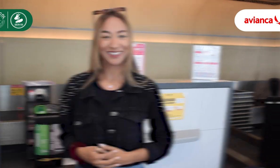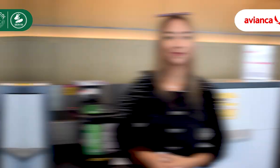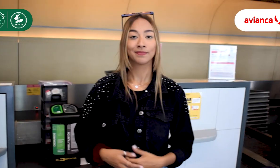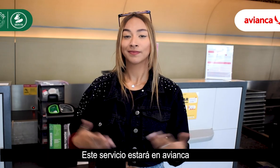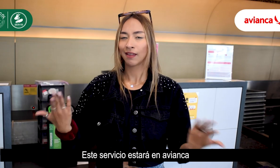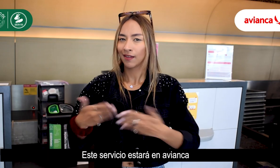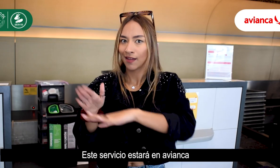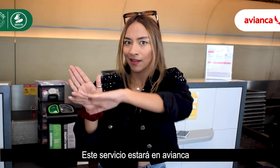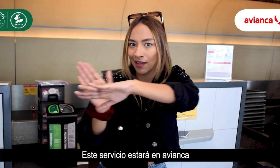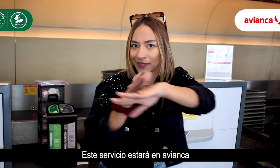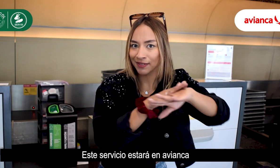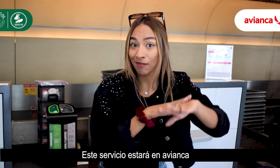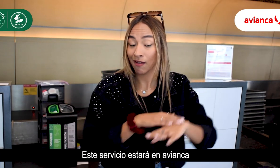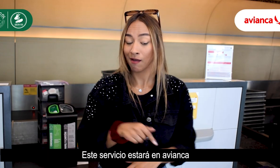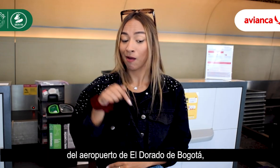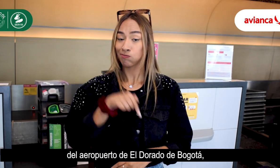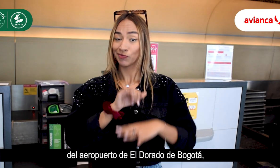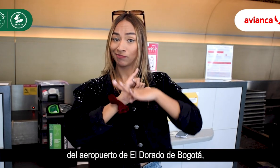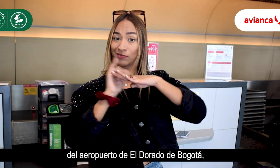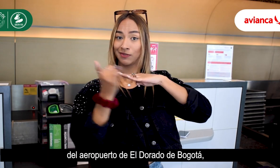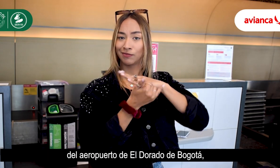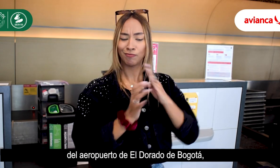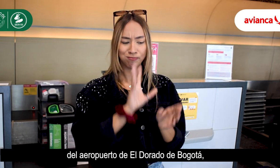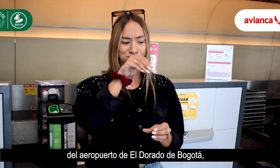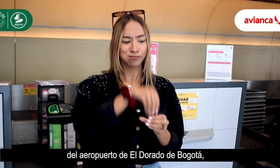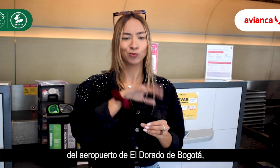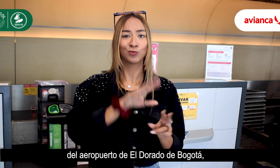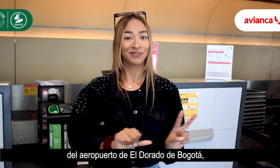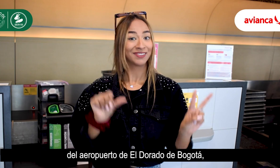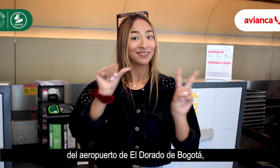Este servicio estará en Avianca del aeropuerto del Dorado de Bogotá.